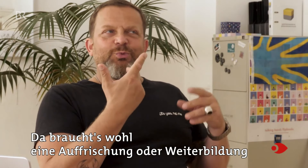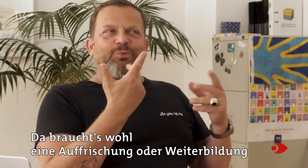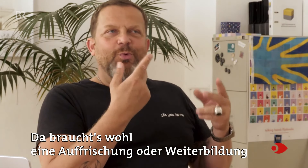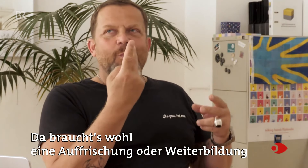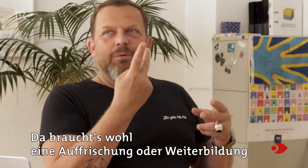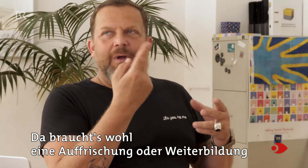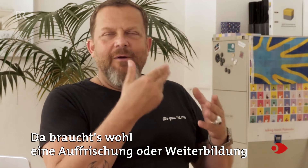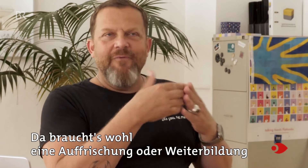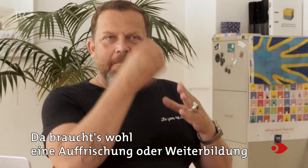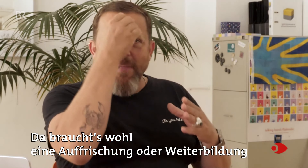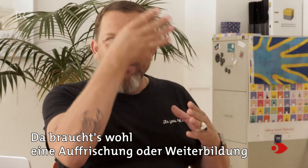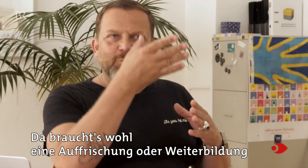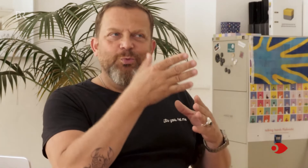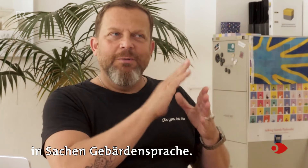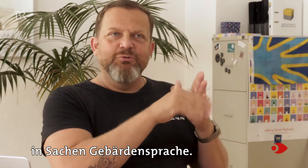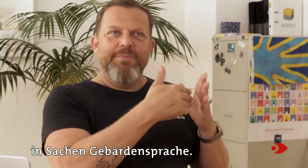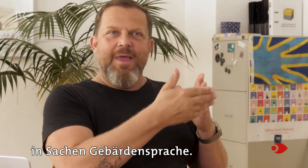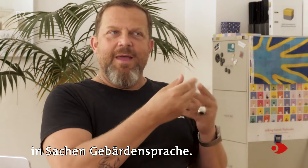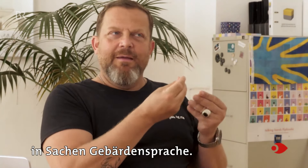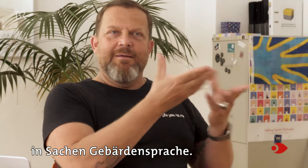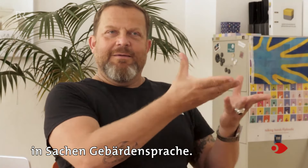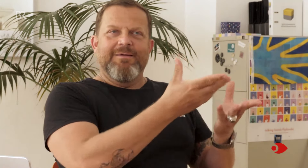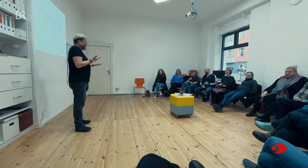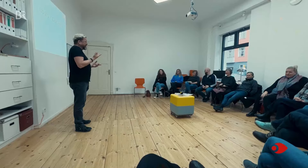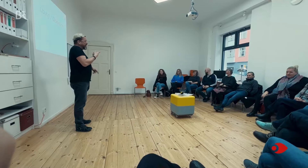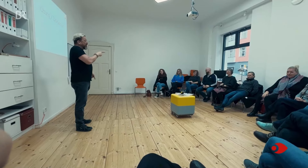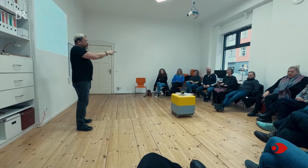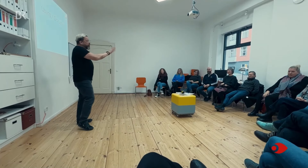eine Auffrischung oder Weiterbildung in Sachen Gebärdensprache.